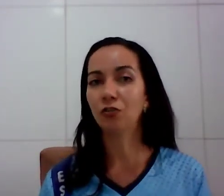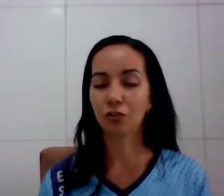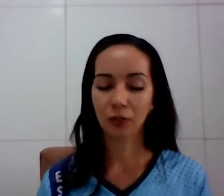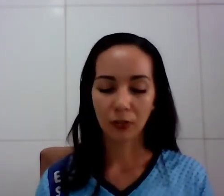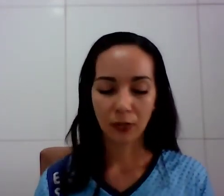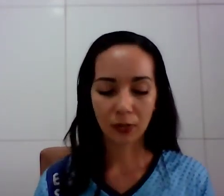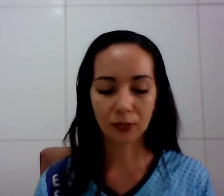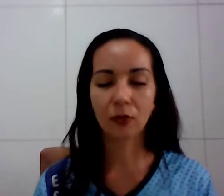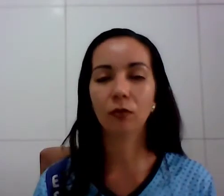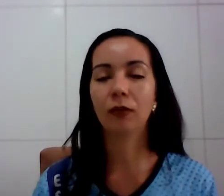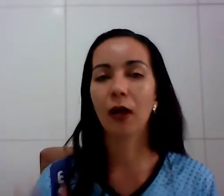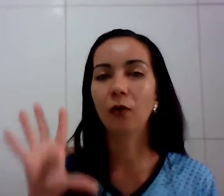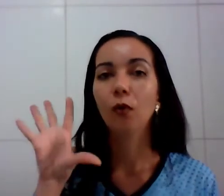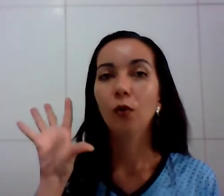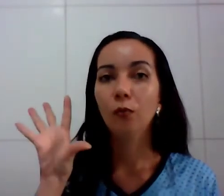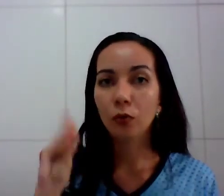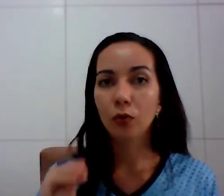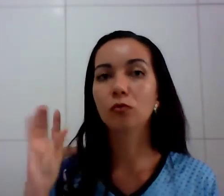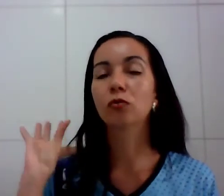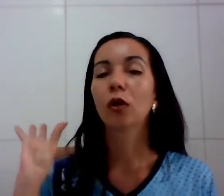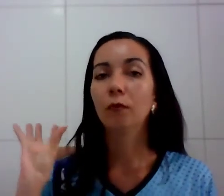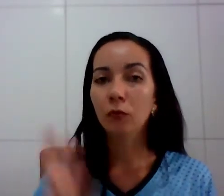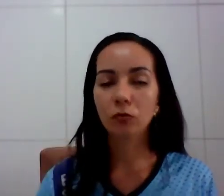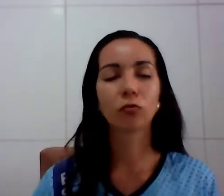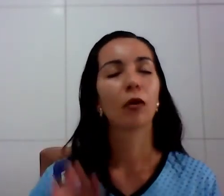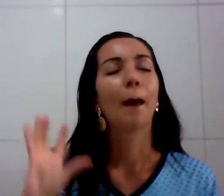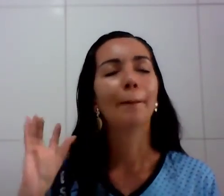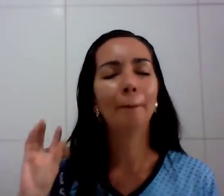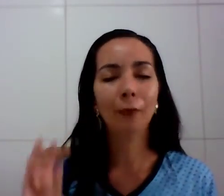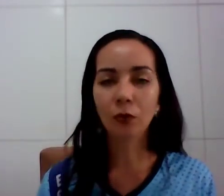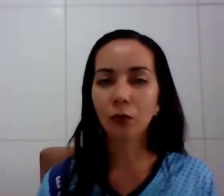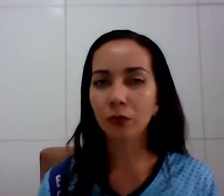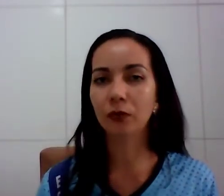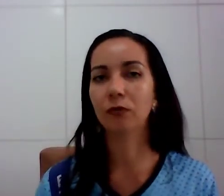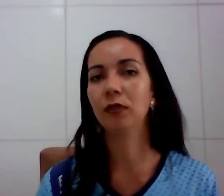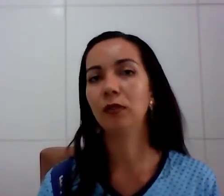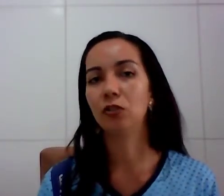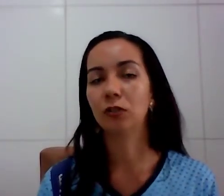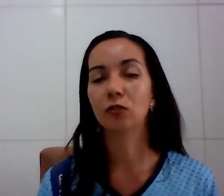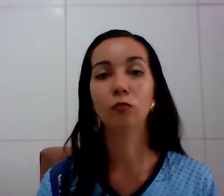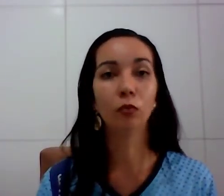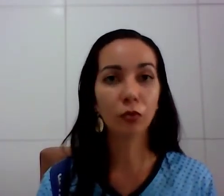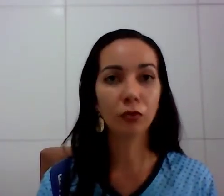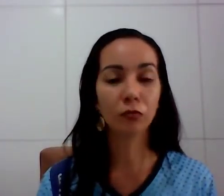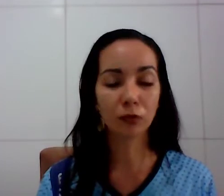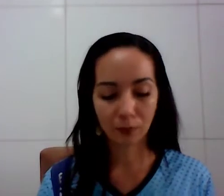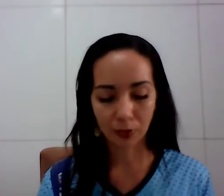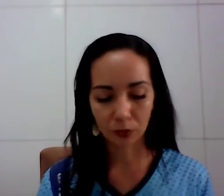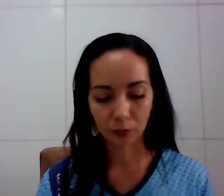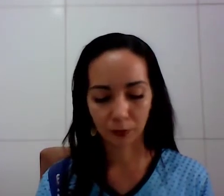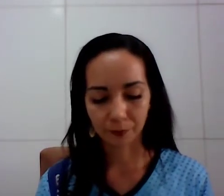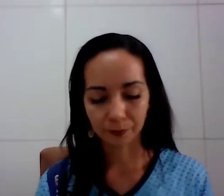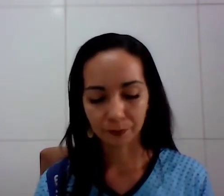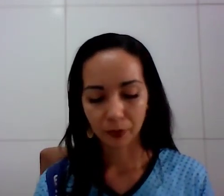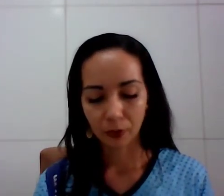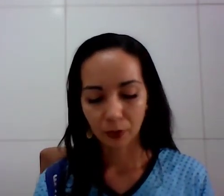país. Eles encontraram muitos, muitos, muitos indígenas, muitos mesmo.